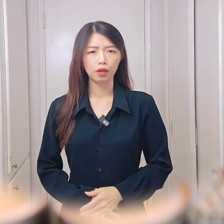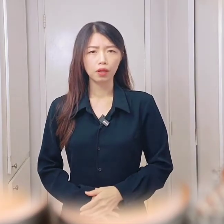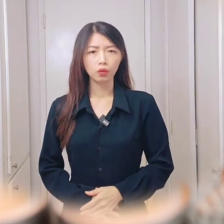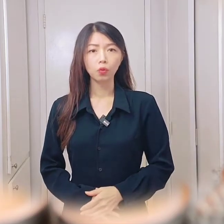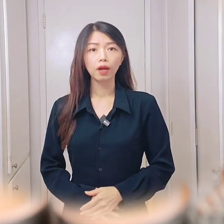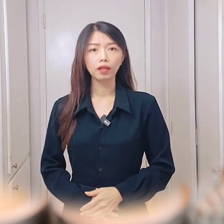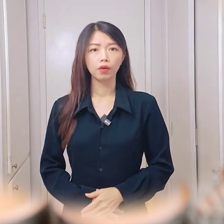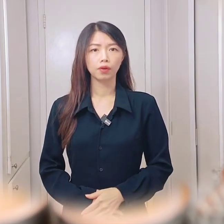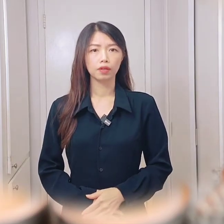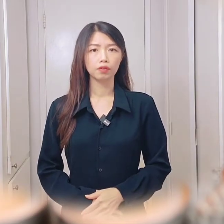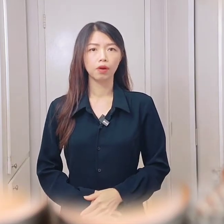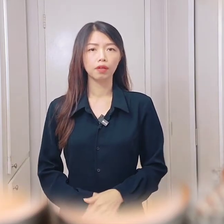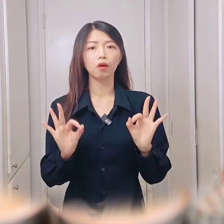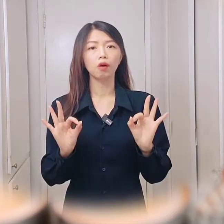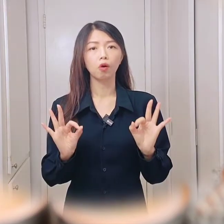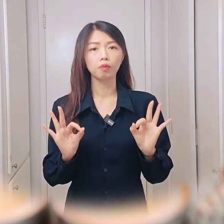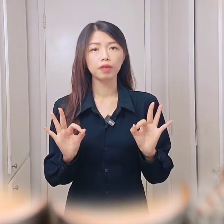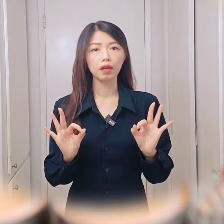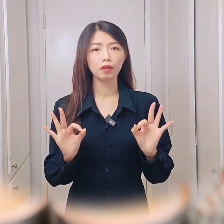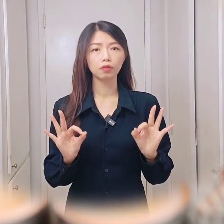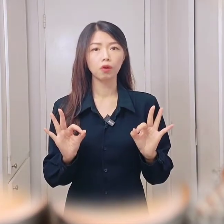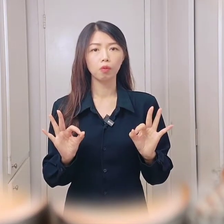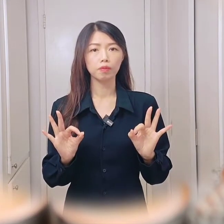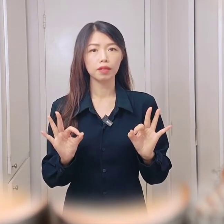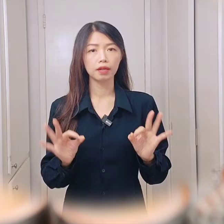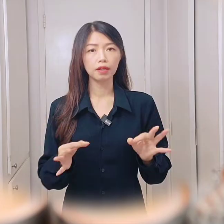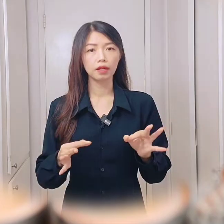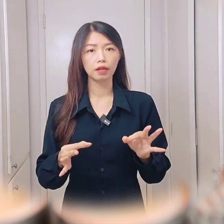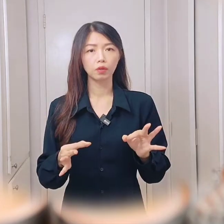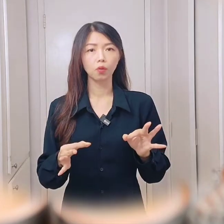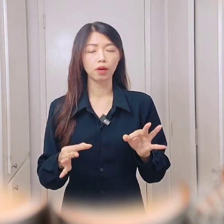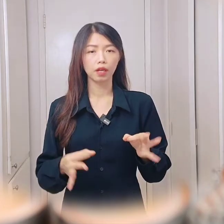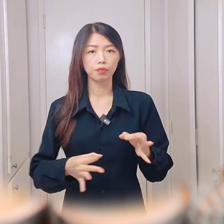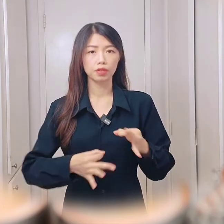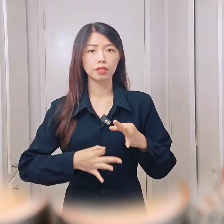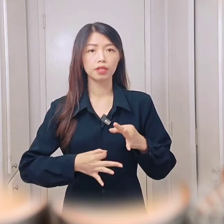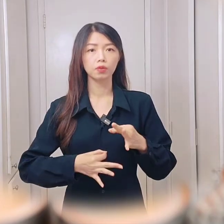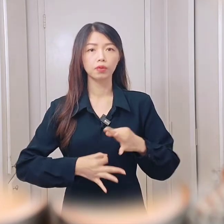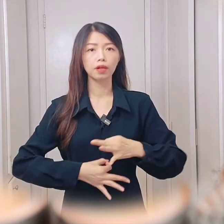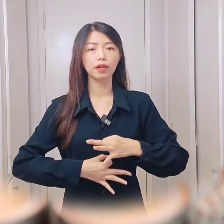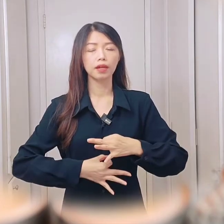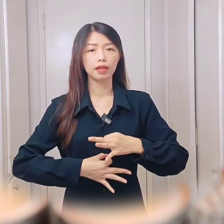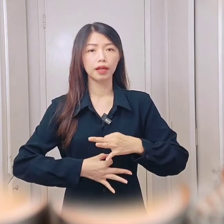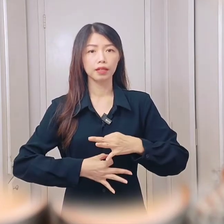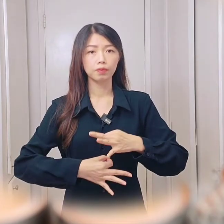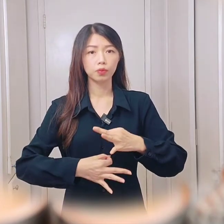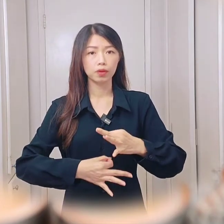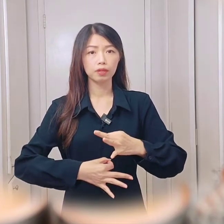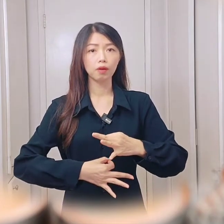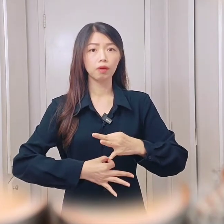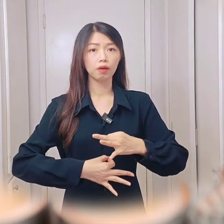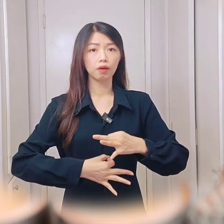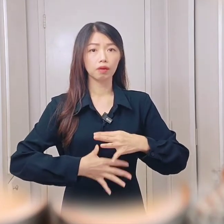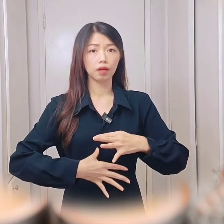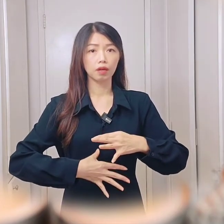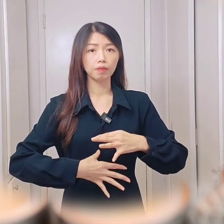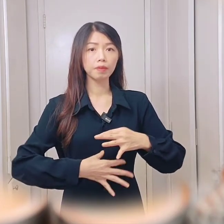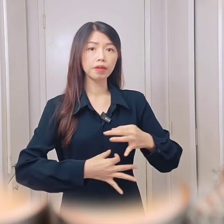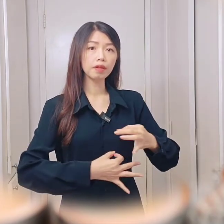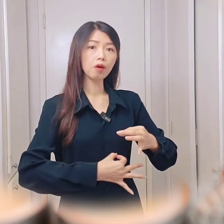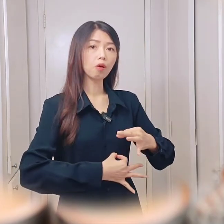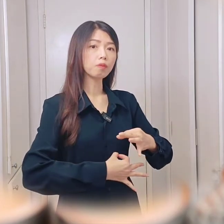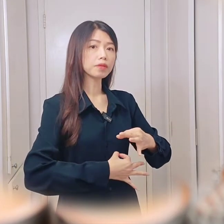놀라운, 놀라다라고 하는 수어는 엄지하고 검지를 동그랗게 붙이신 이 손을 이 가슴 쪽에서